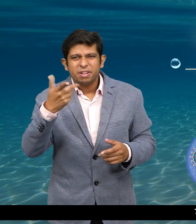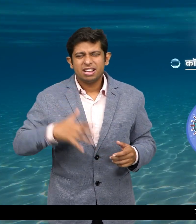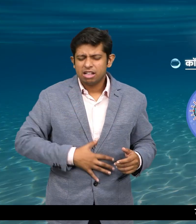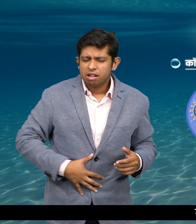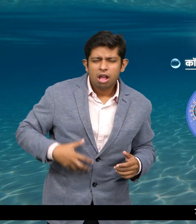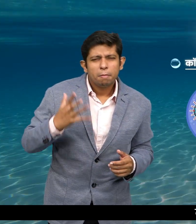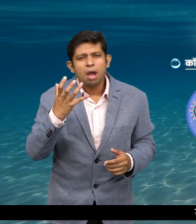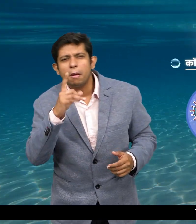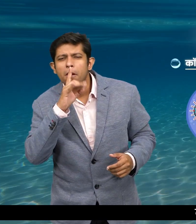कॉलेरा,